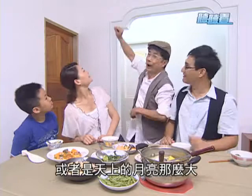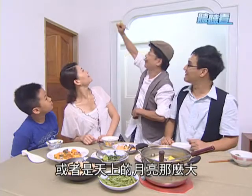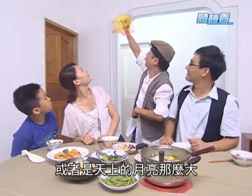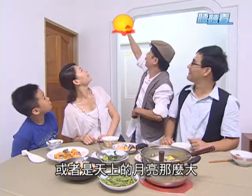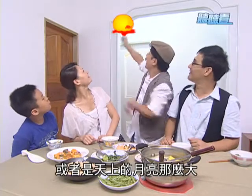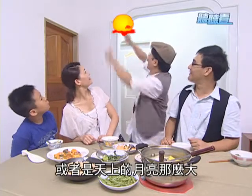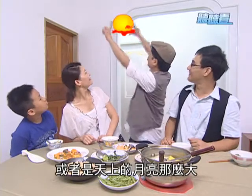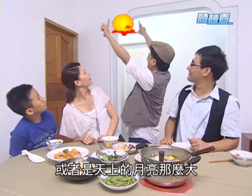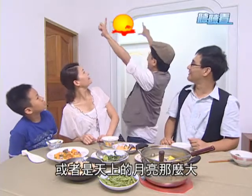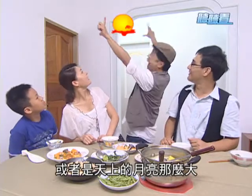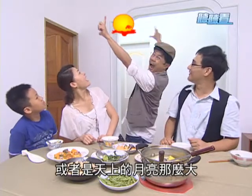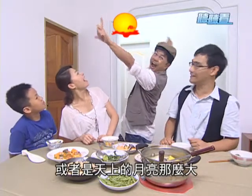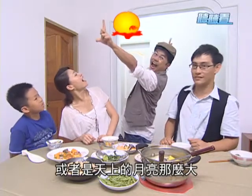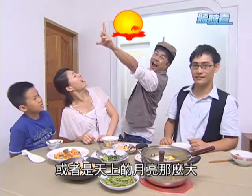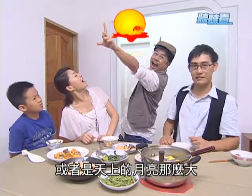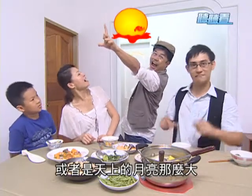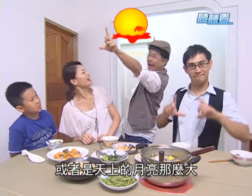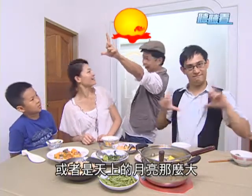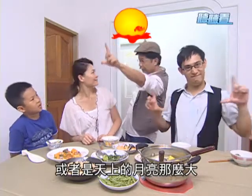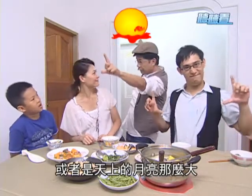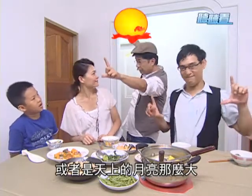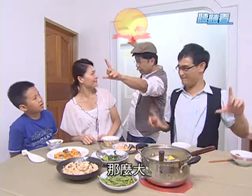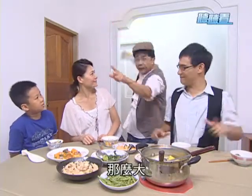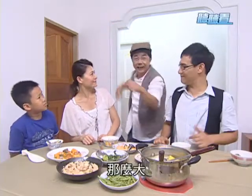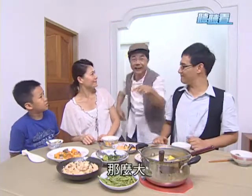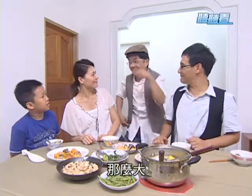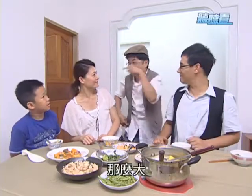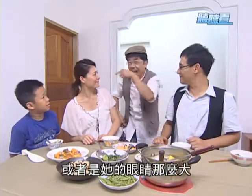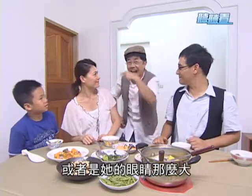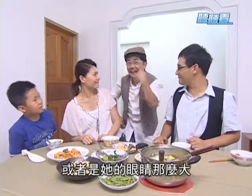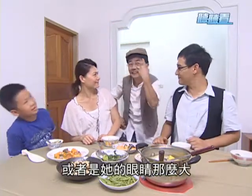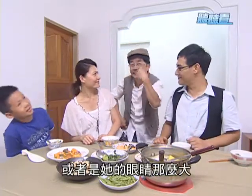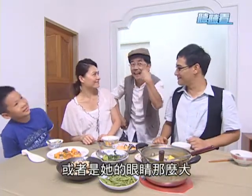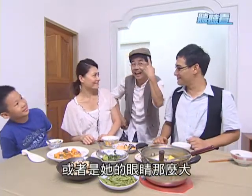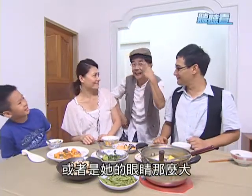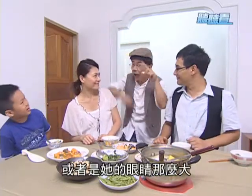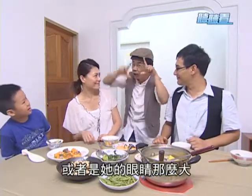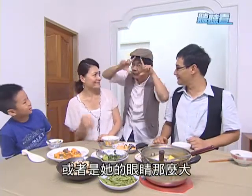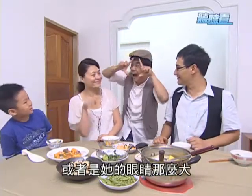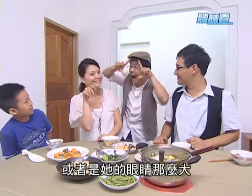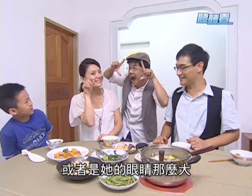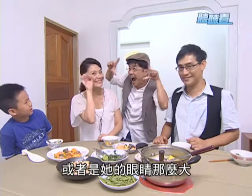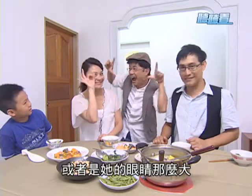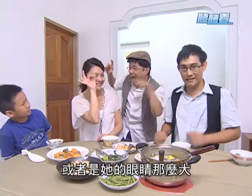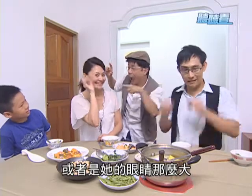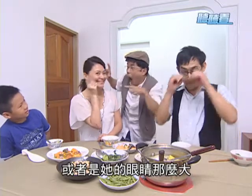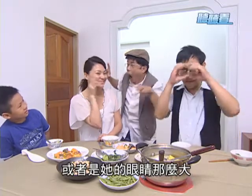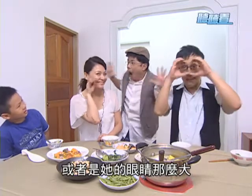天上的月亮那么大， 那么大， 或者是他的眼睛那么大， 那